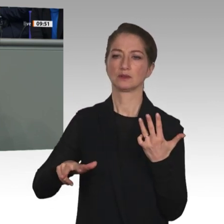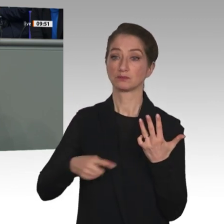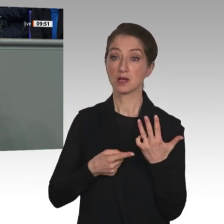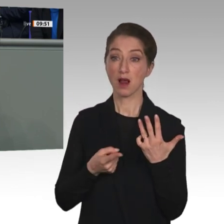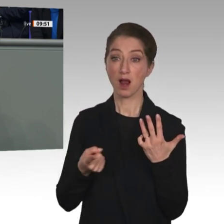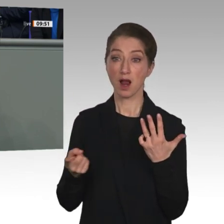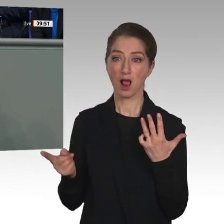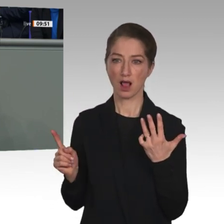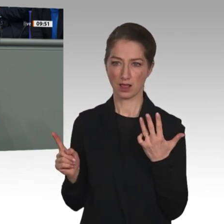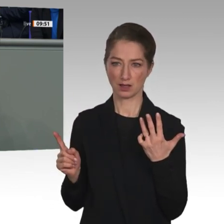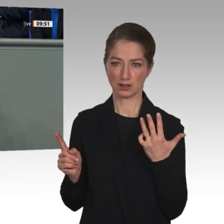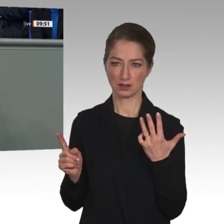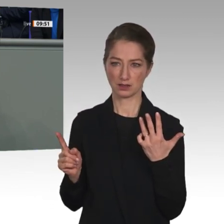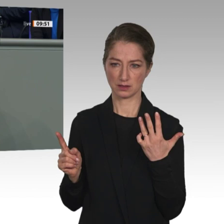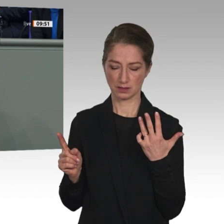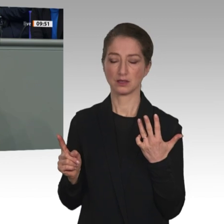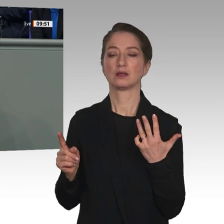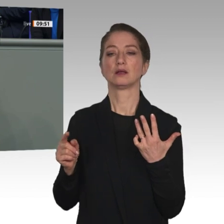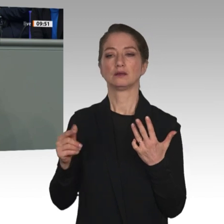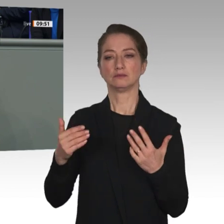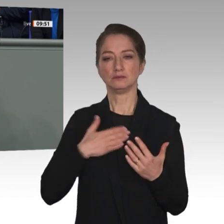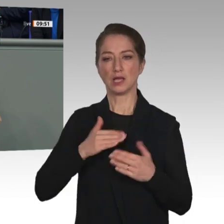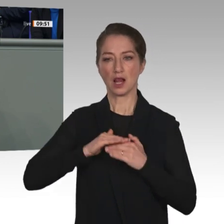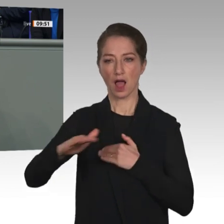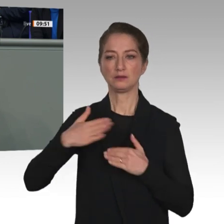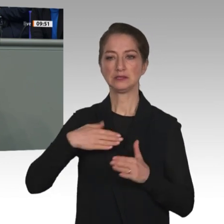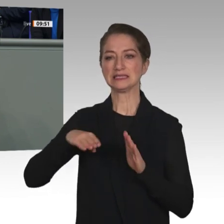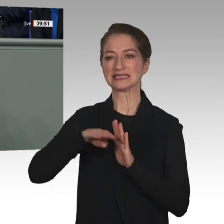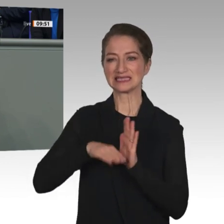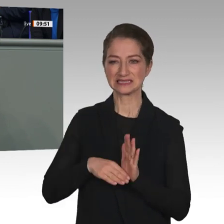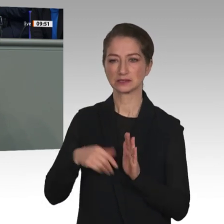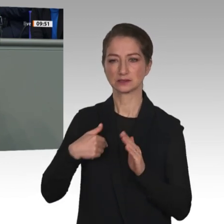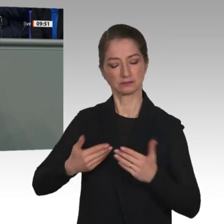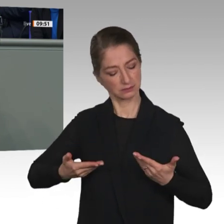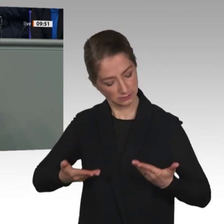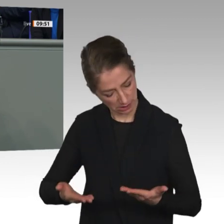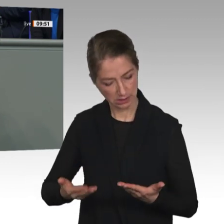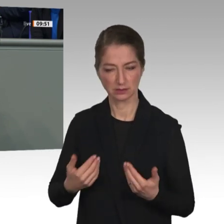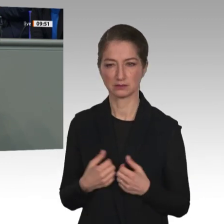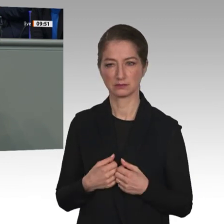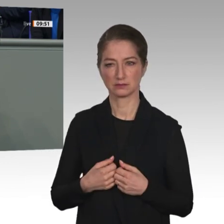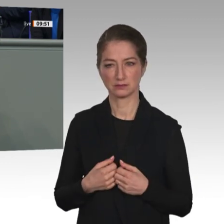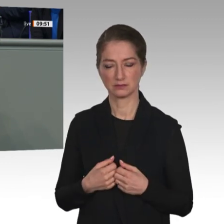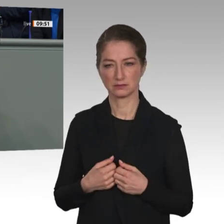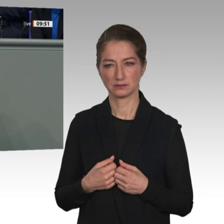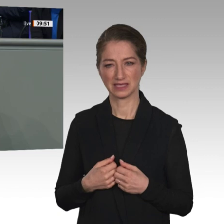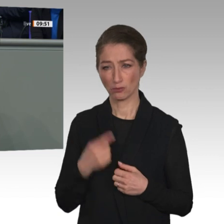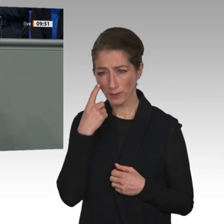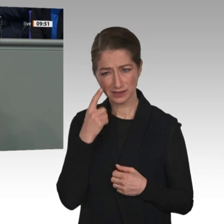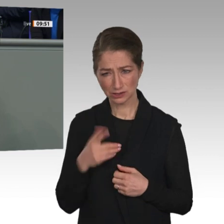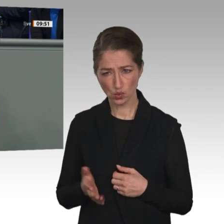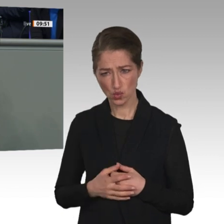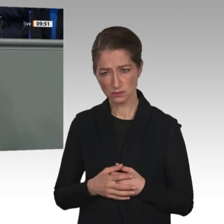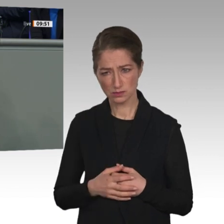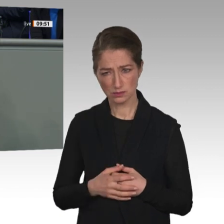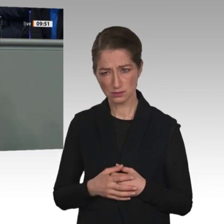alle tun, die dem Schutze unseres Landes und unseres Gesetzes verpflichtet sind. Das ist derzeit leider nicht der Fall. Es